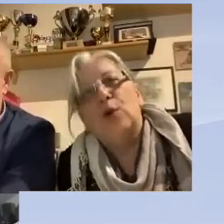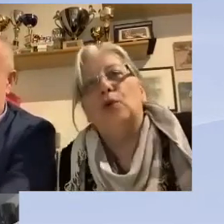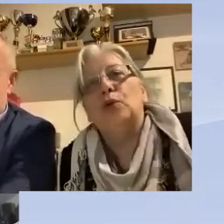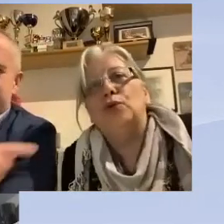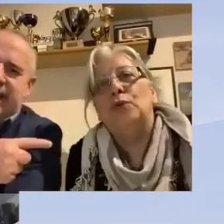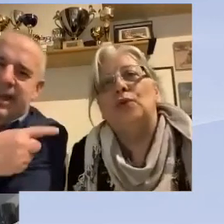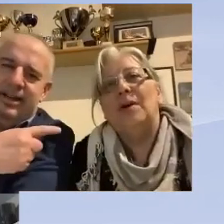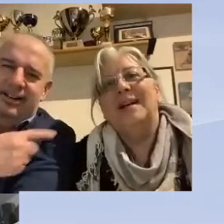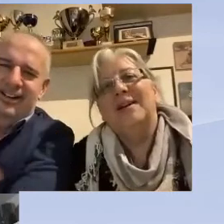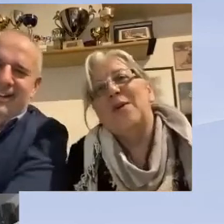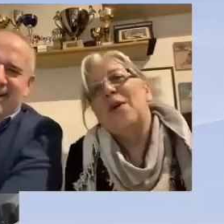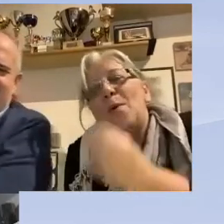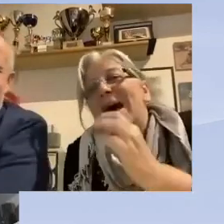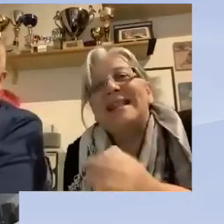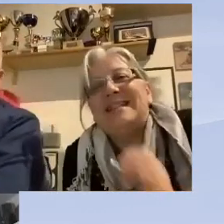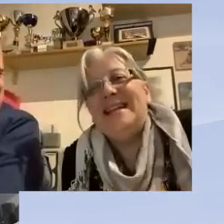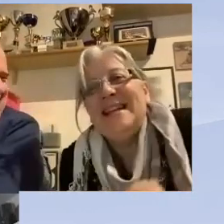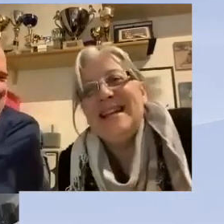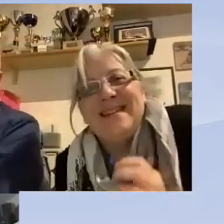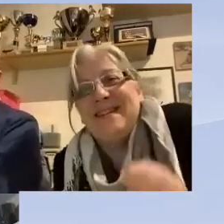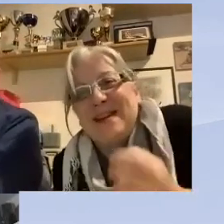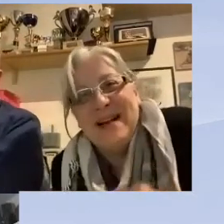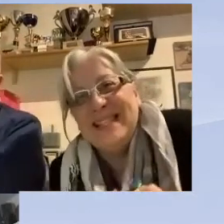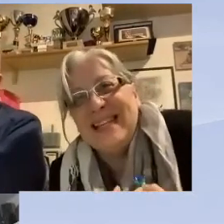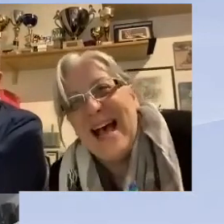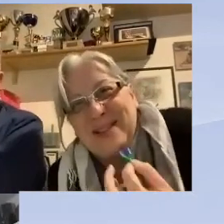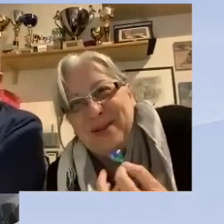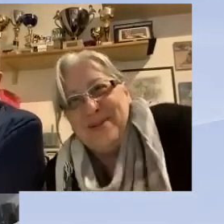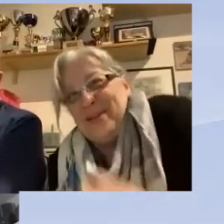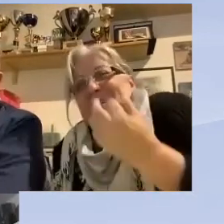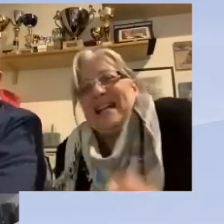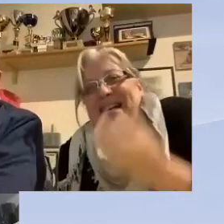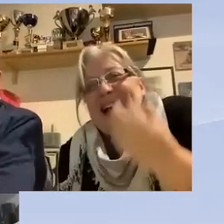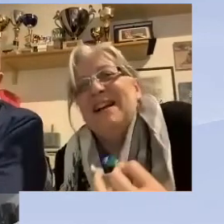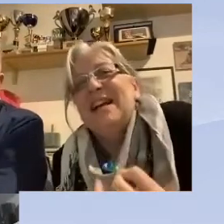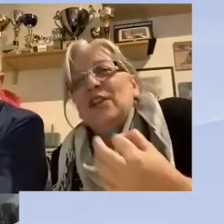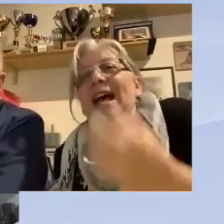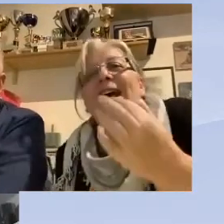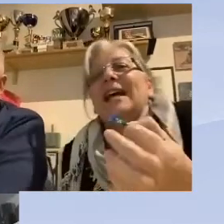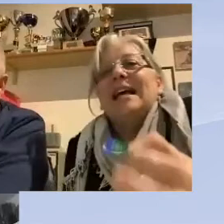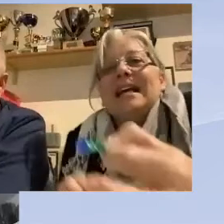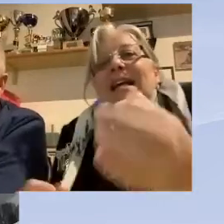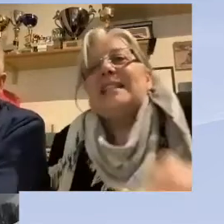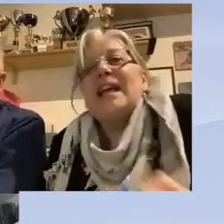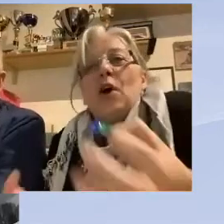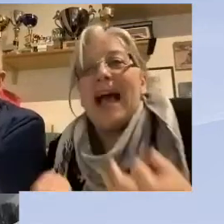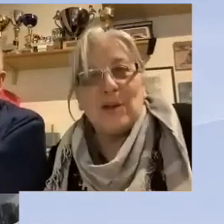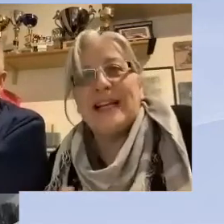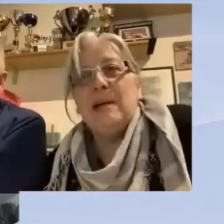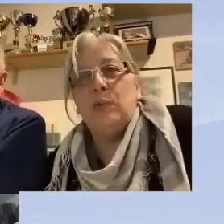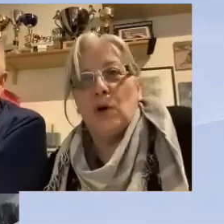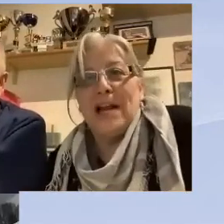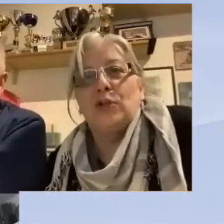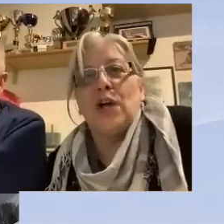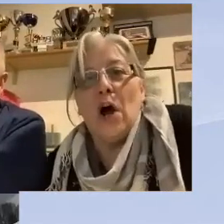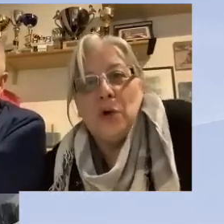quando l'ho conosciuto, anche lei, eh? Quante stelline deve aver mangiato? Una stella bella grossa. Si è ingoiato anche